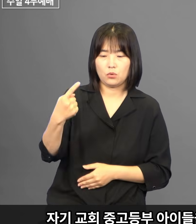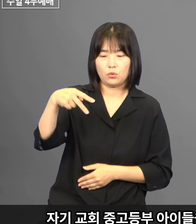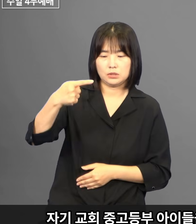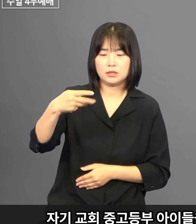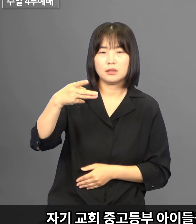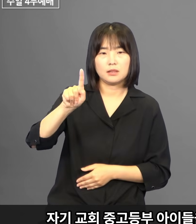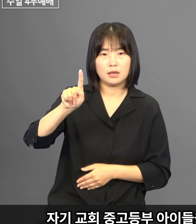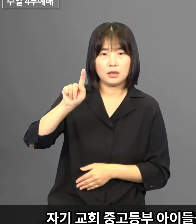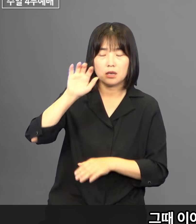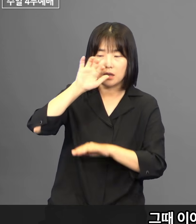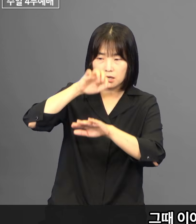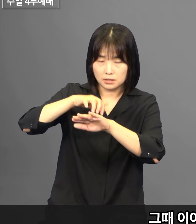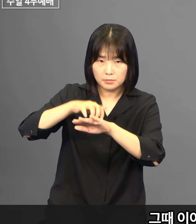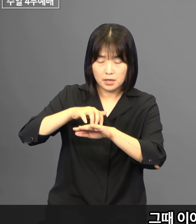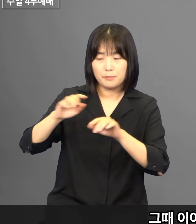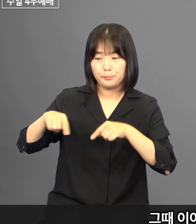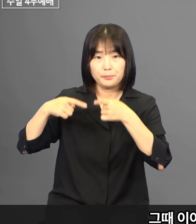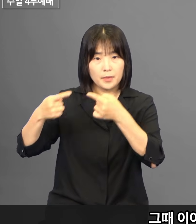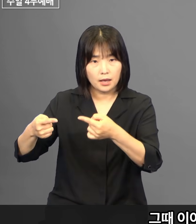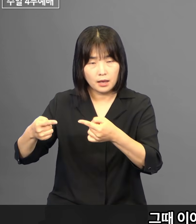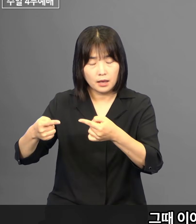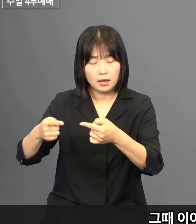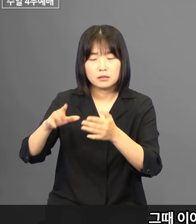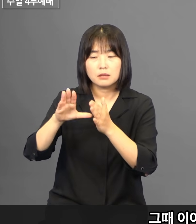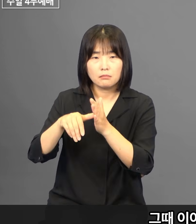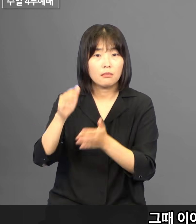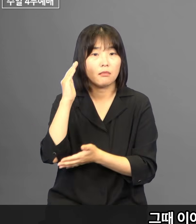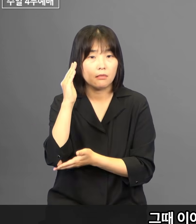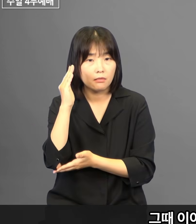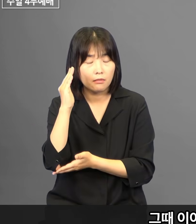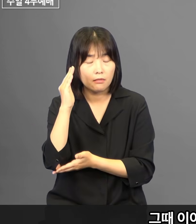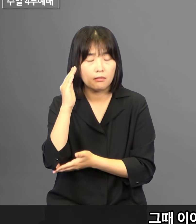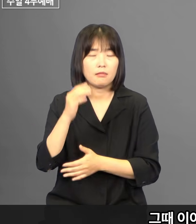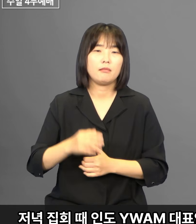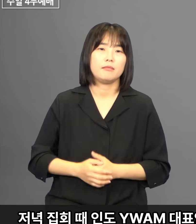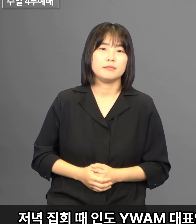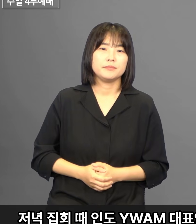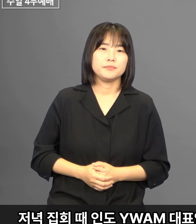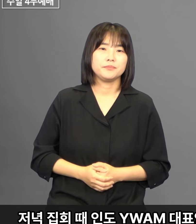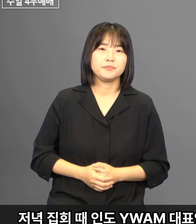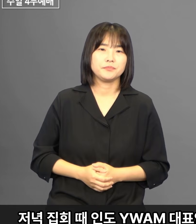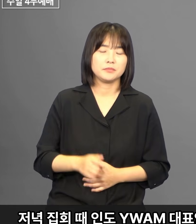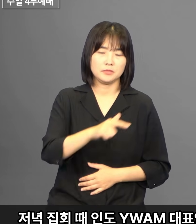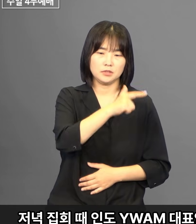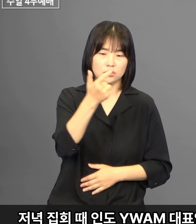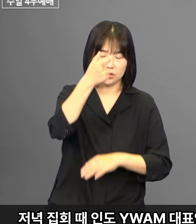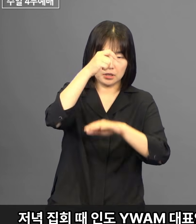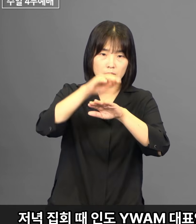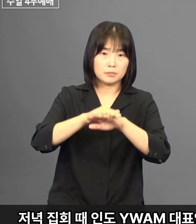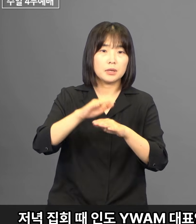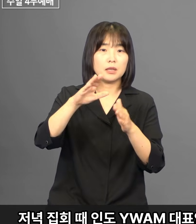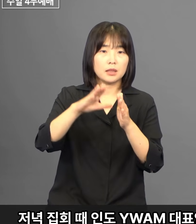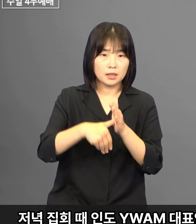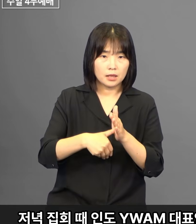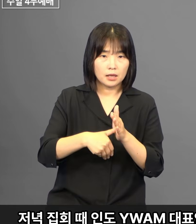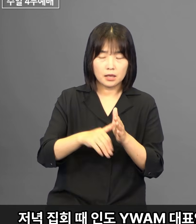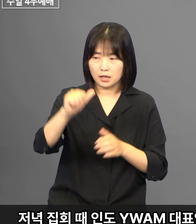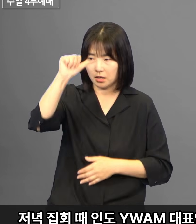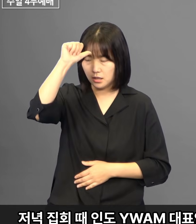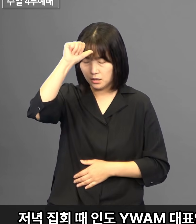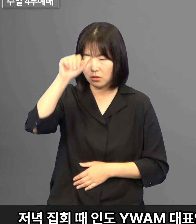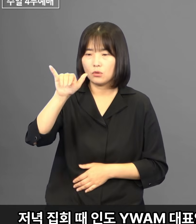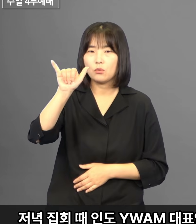했습니다. 그때 이야기를 하더라고요. 저녁 집회 때 인도